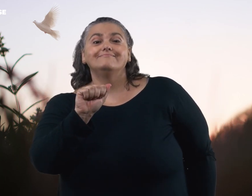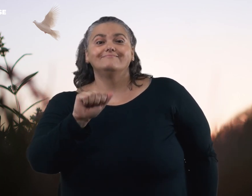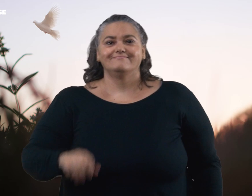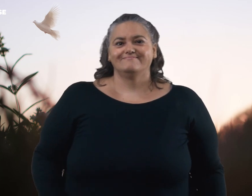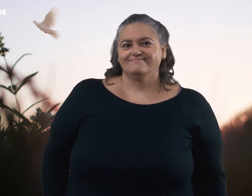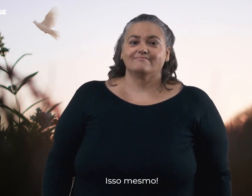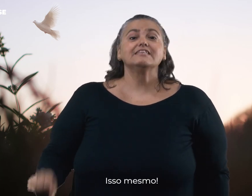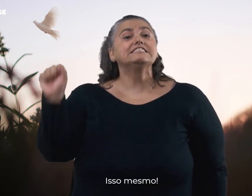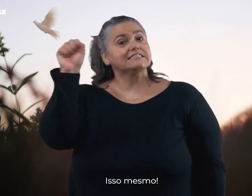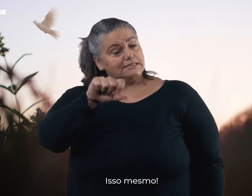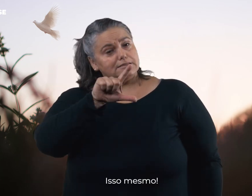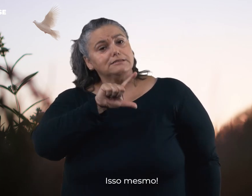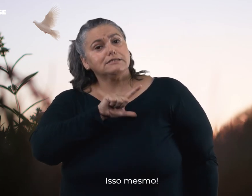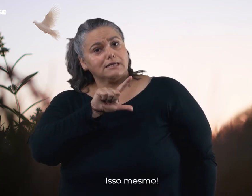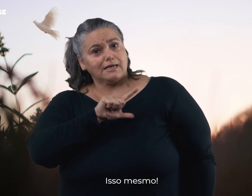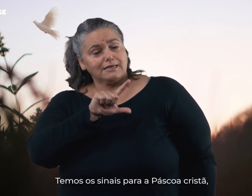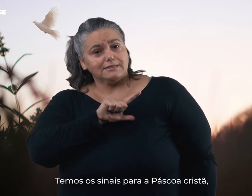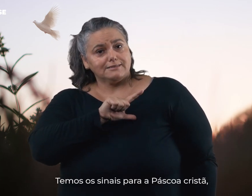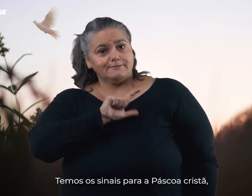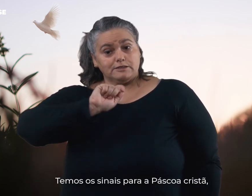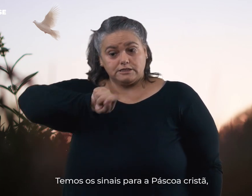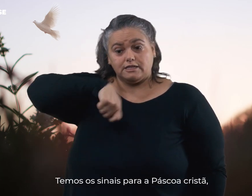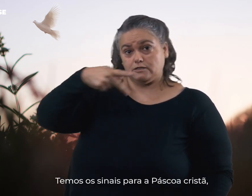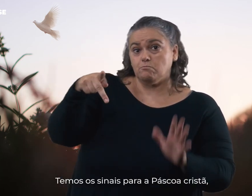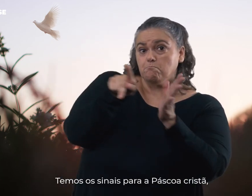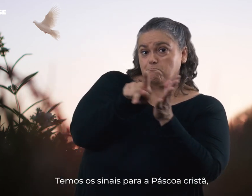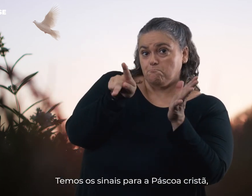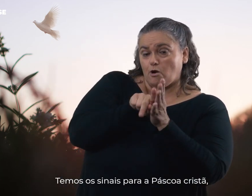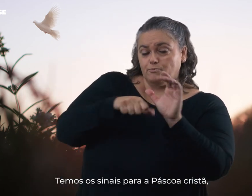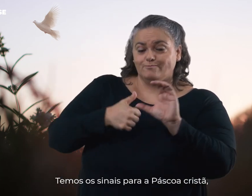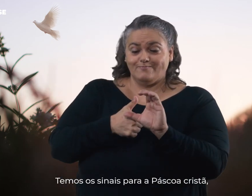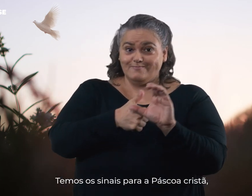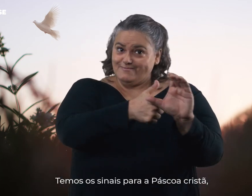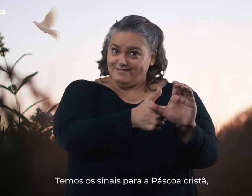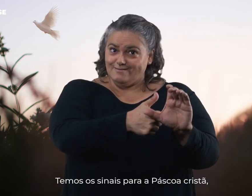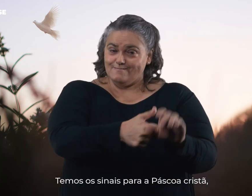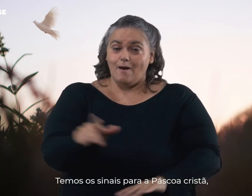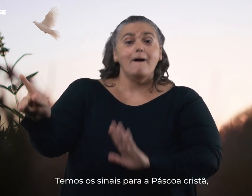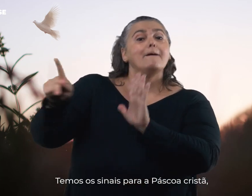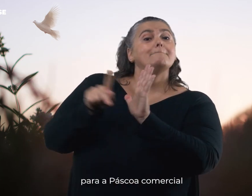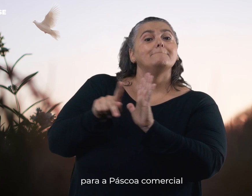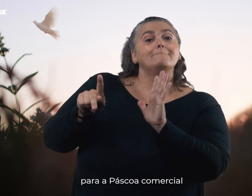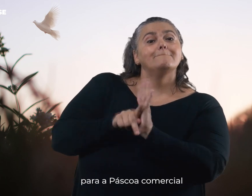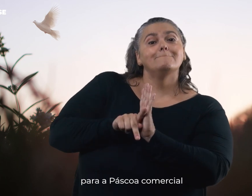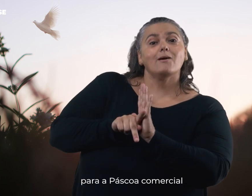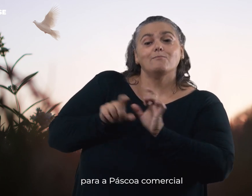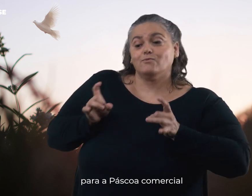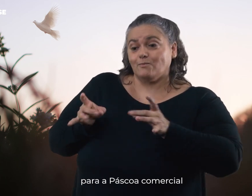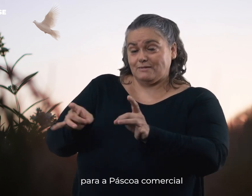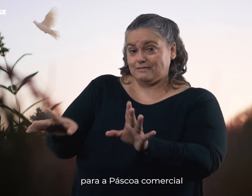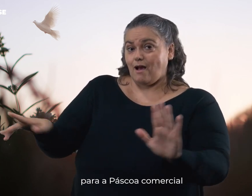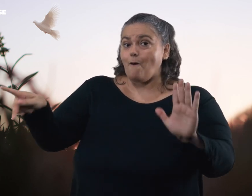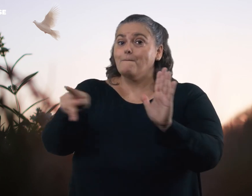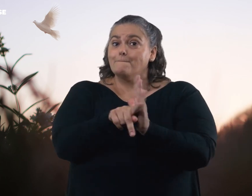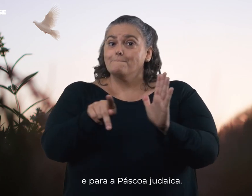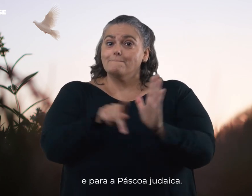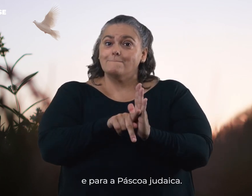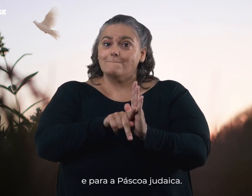Isso mesmo! Temos os sinais para a Páscoa cristã, para a Páscoa comercial e para a